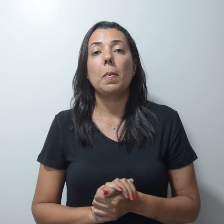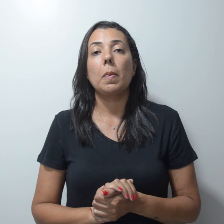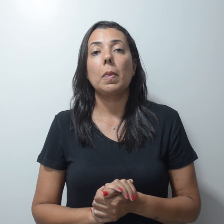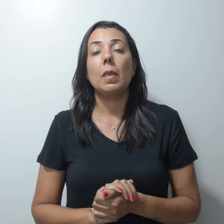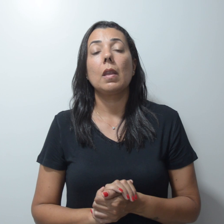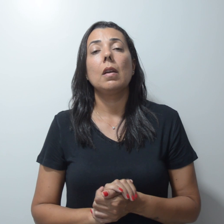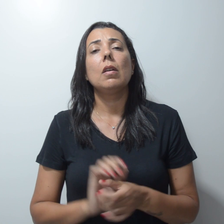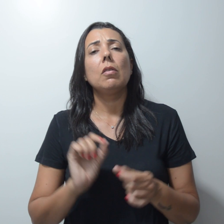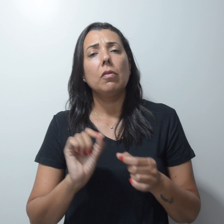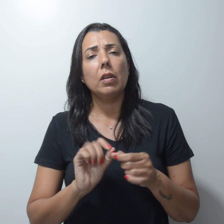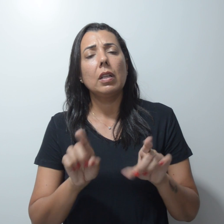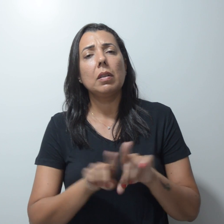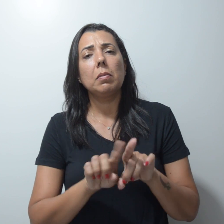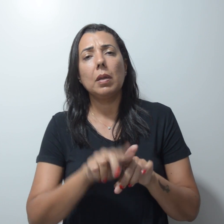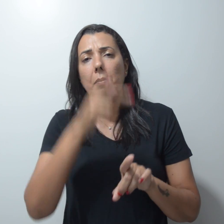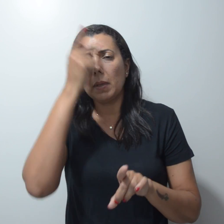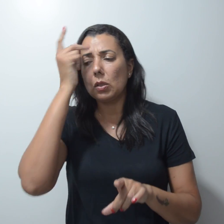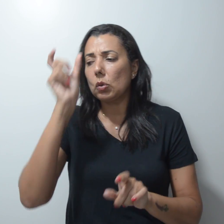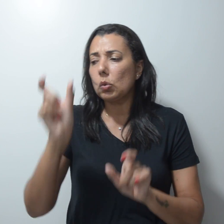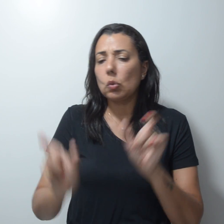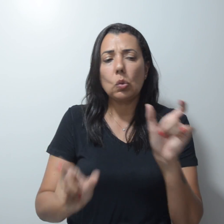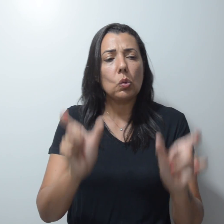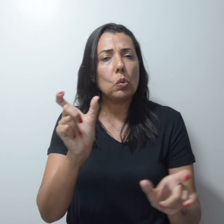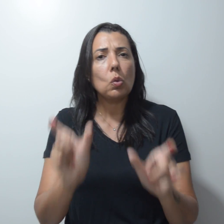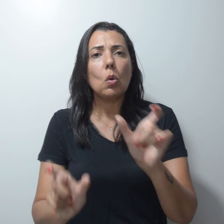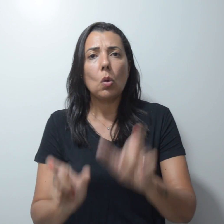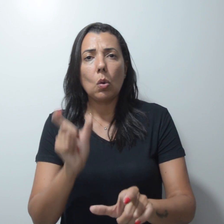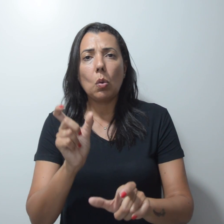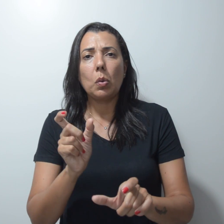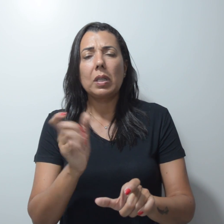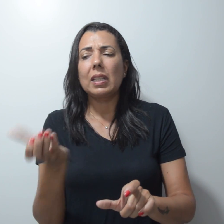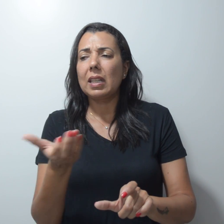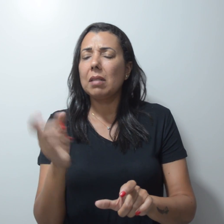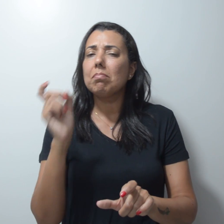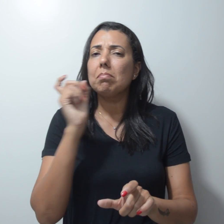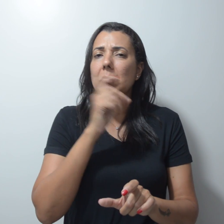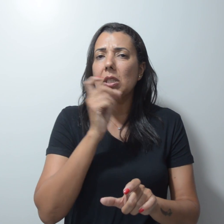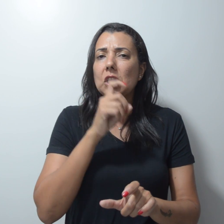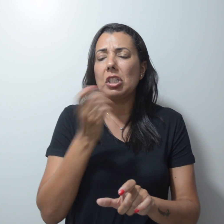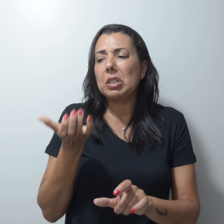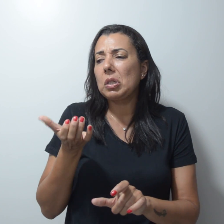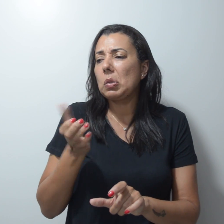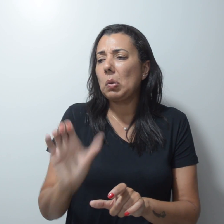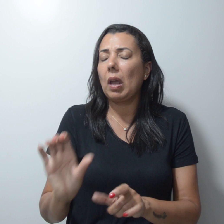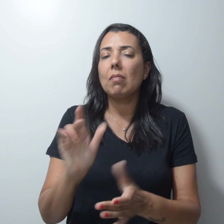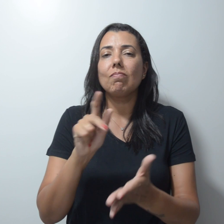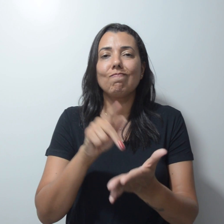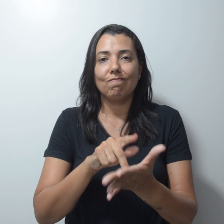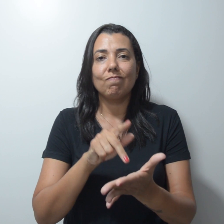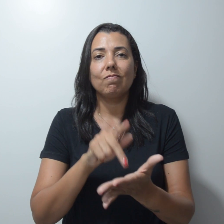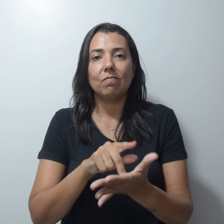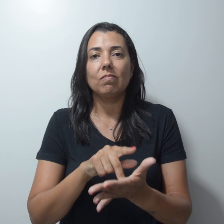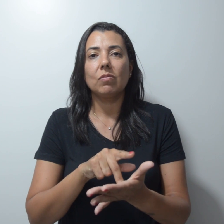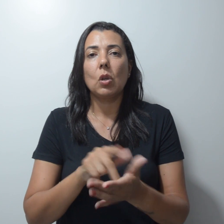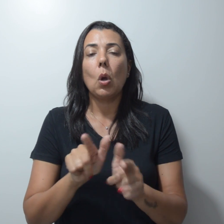Bolhas de indivíduos alimentados pela mentira, negação da realidade, esvaziados